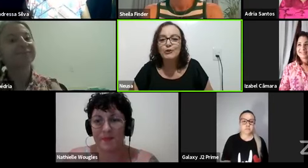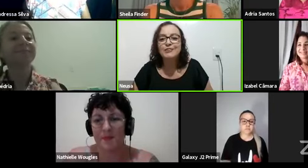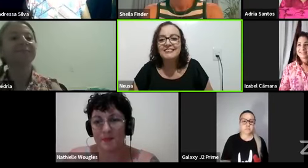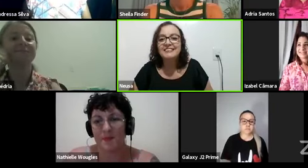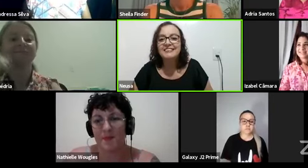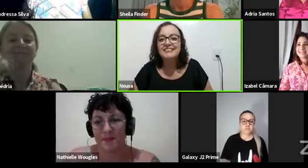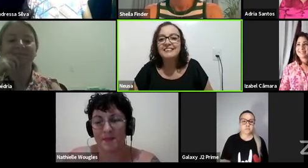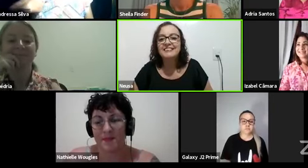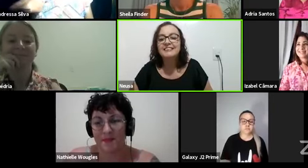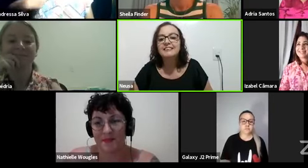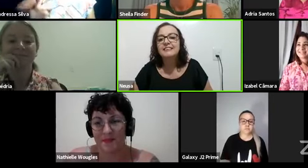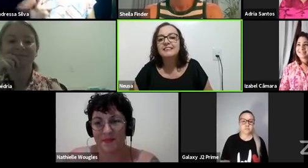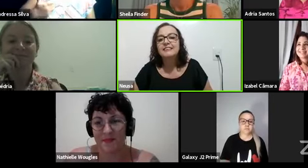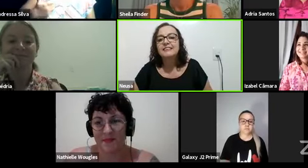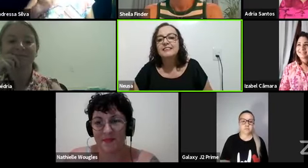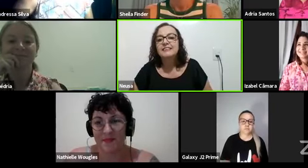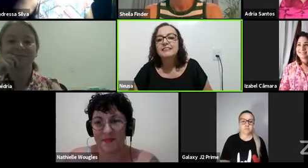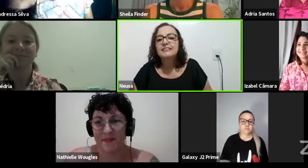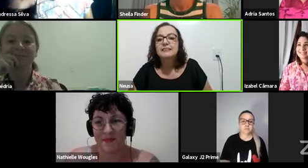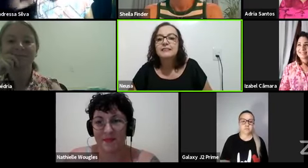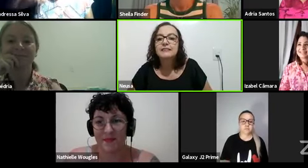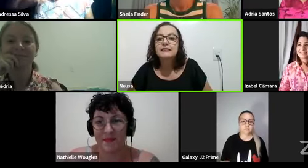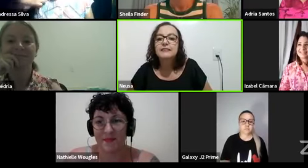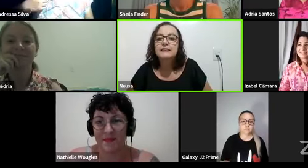porque eu uso óculos.